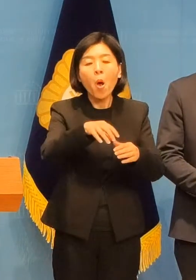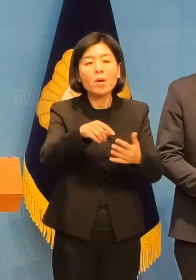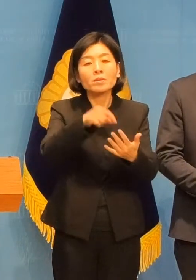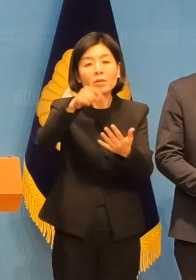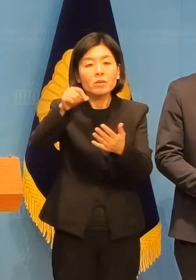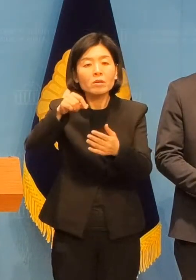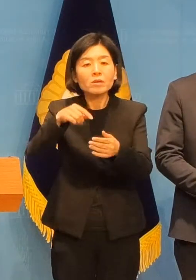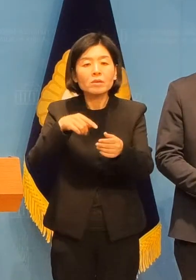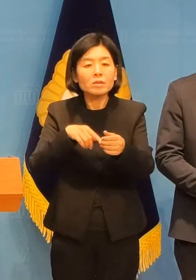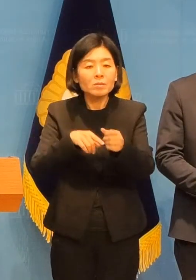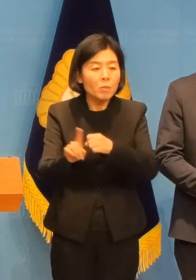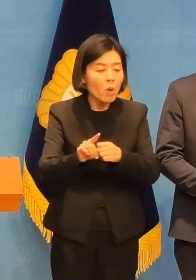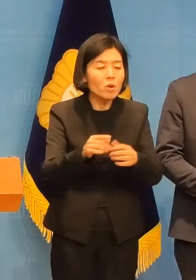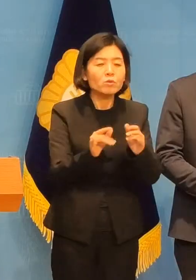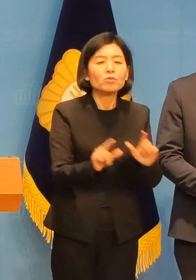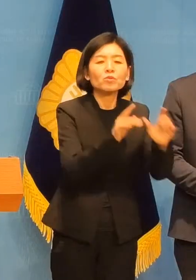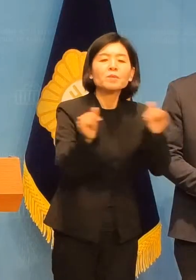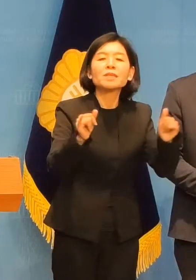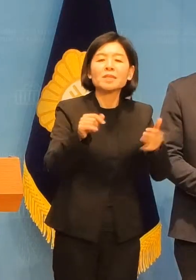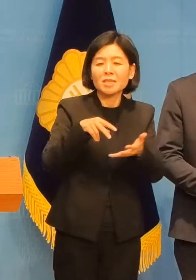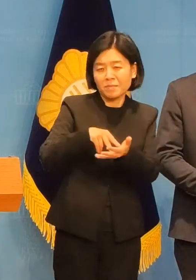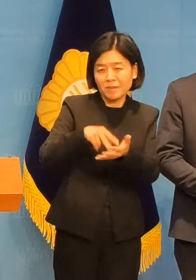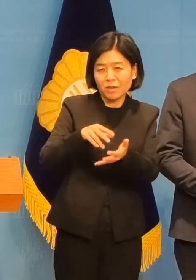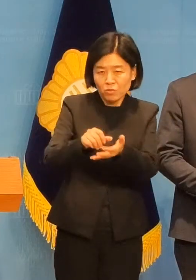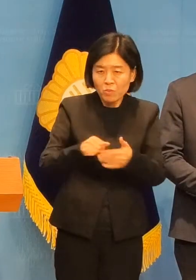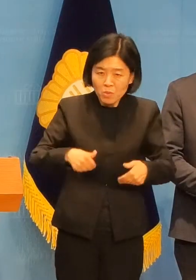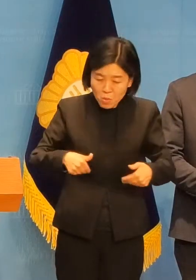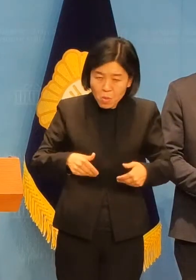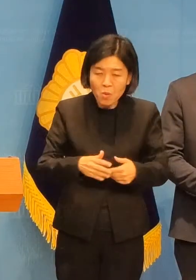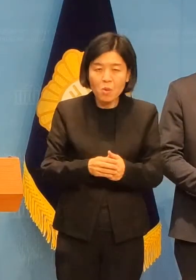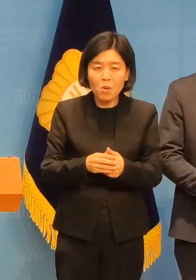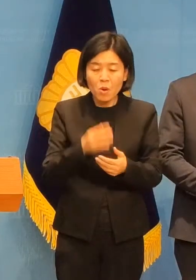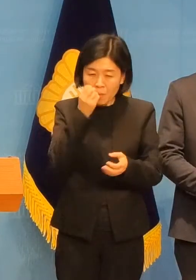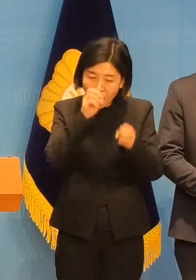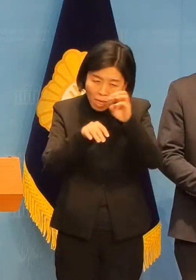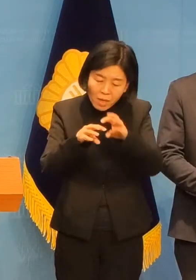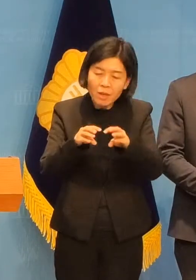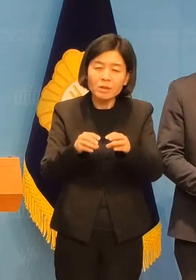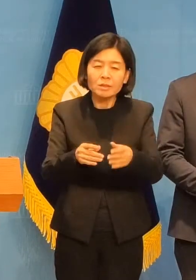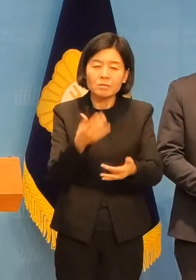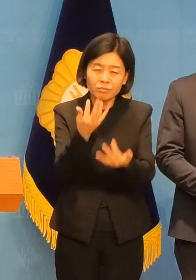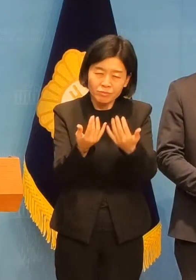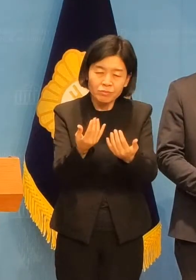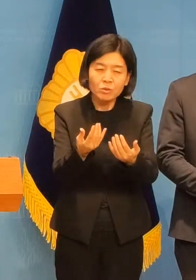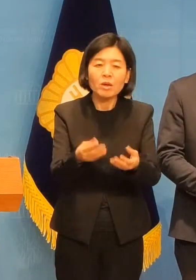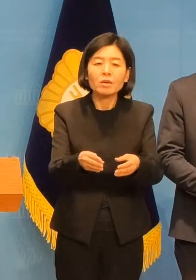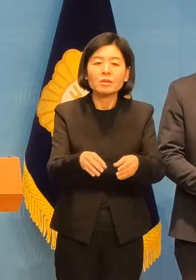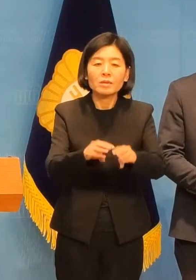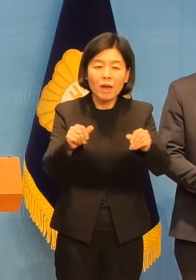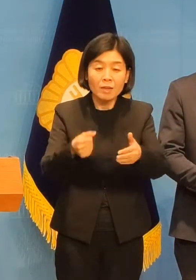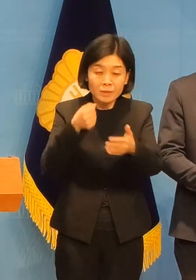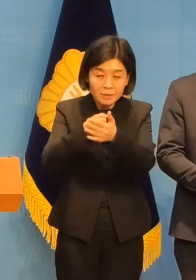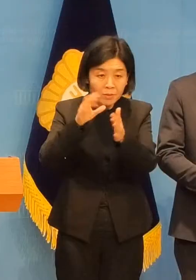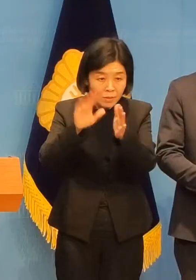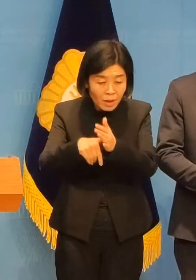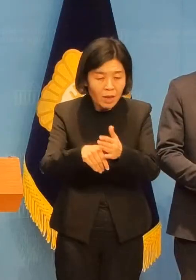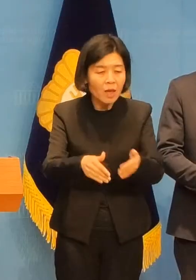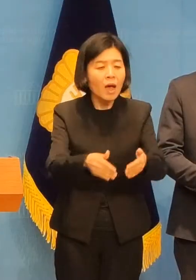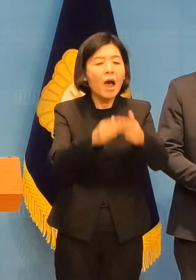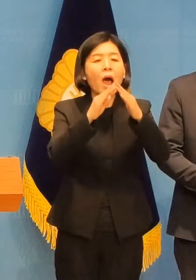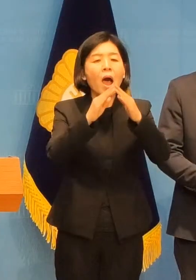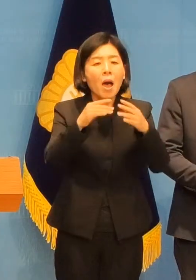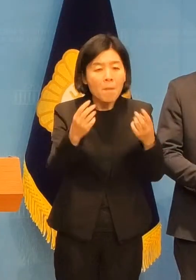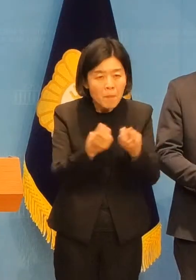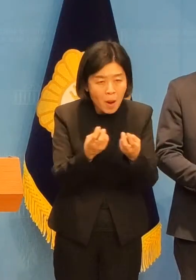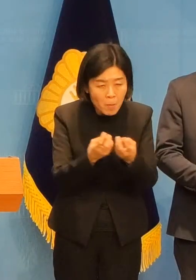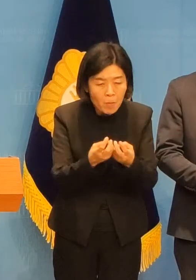확보입니다. 폐기물 처리 시설 설치 시 입지선정위원회를 구성하도록 한 이유 역시